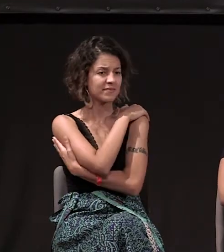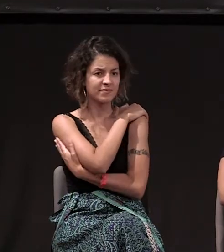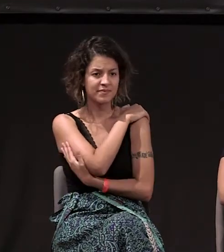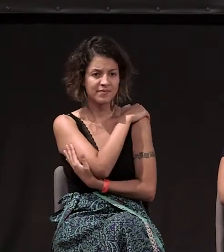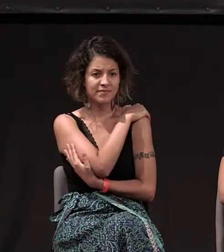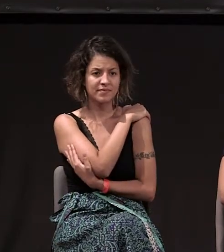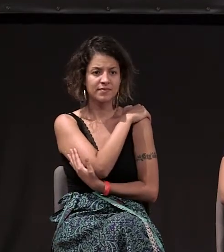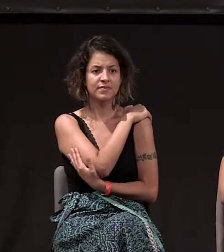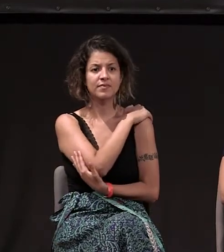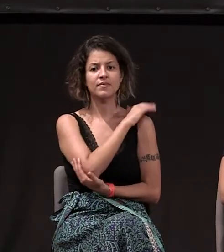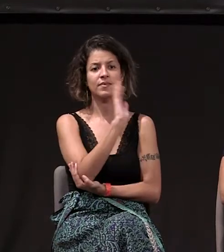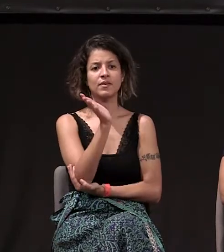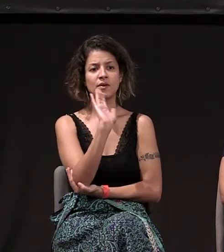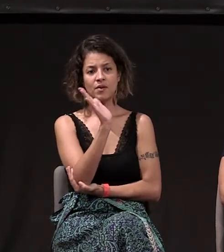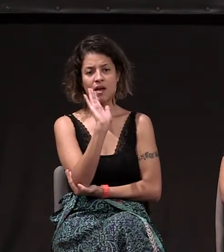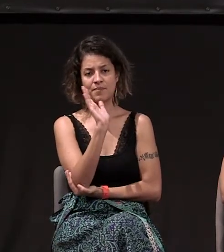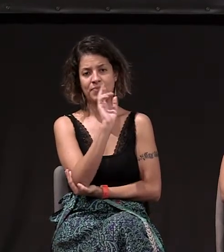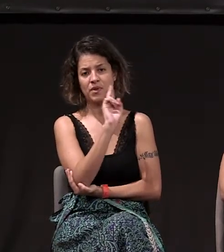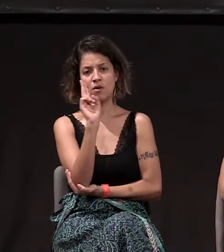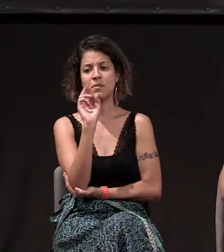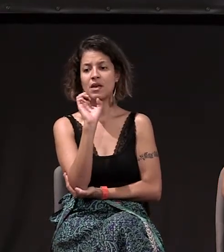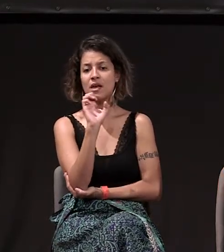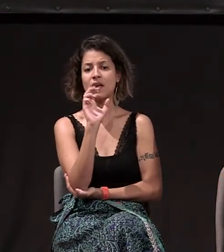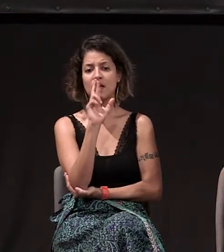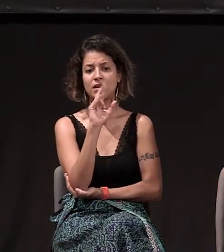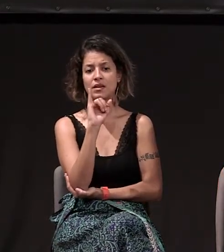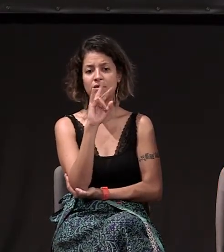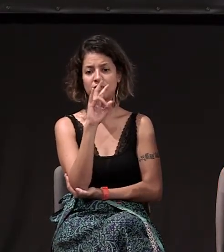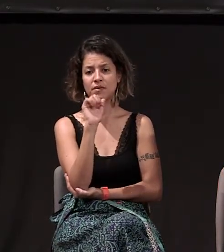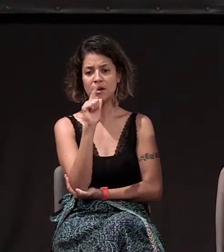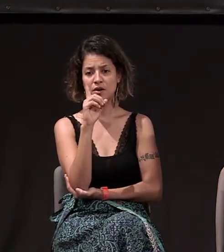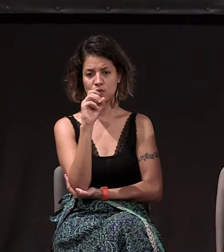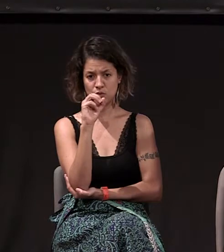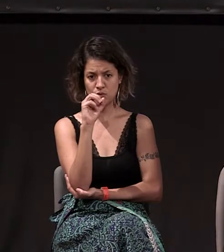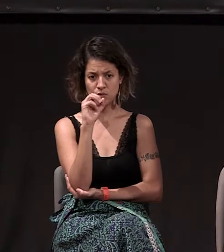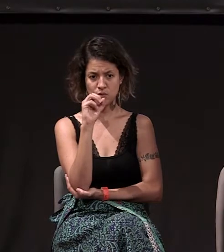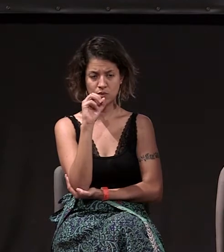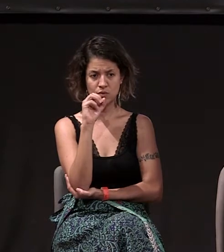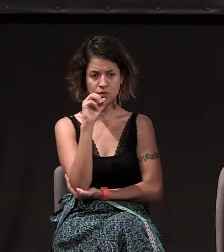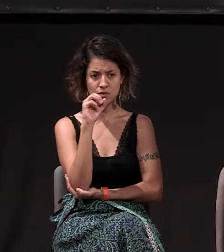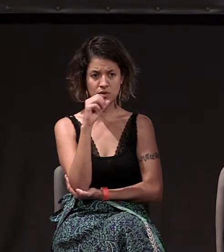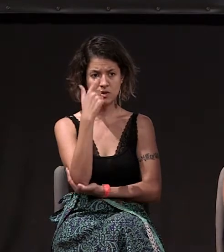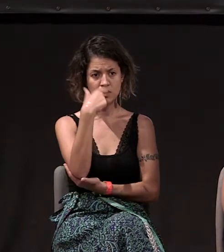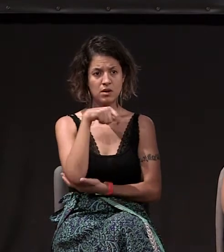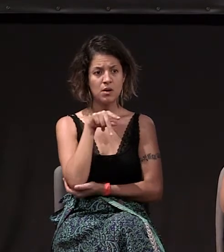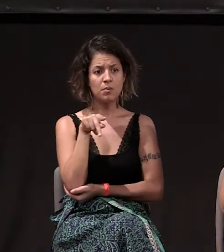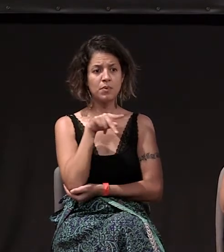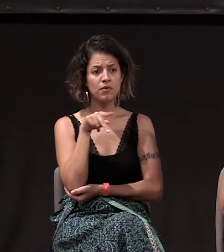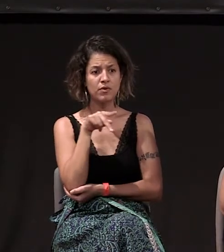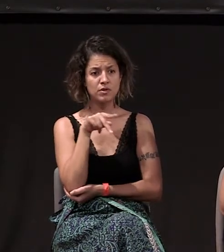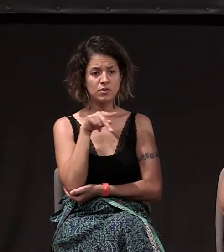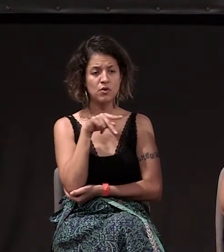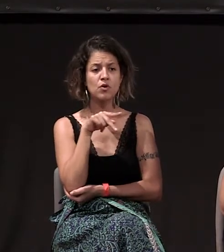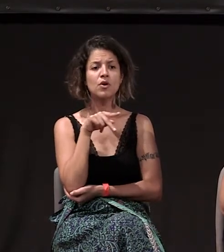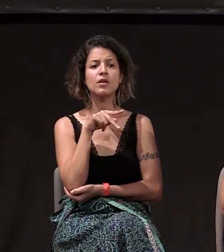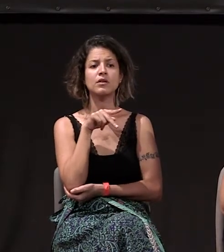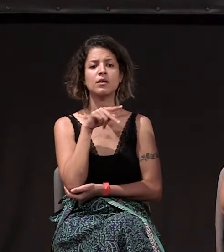Olá, meu nome é Erivaldo. Aqui. Meu nome é Erivaldo, eu sou professor da rede municipal